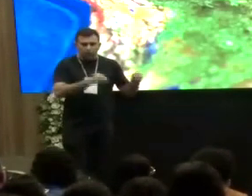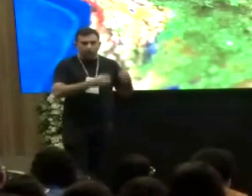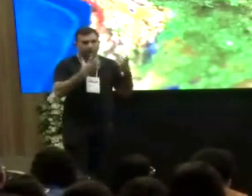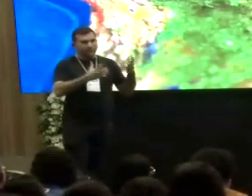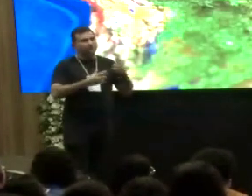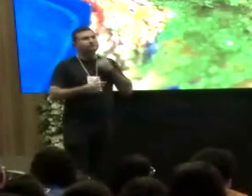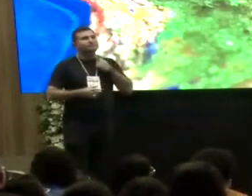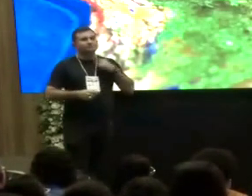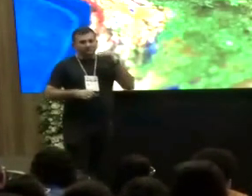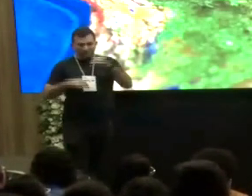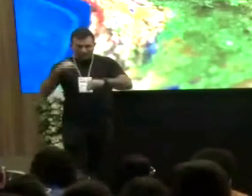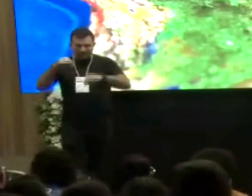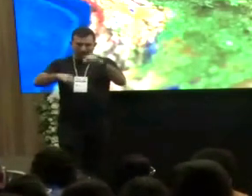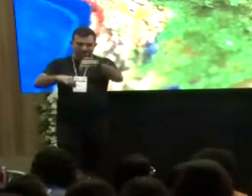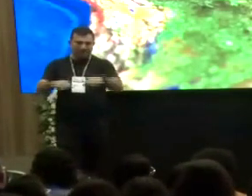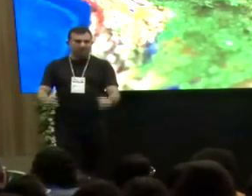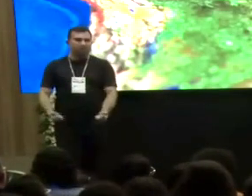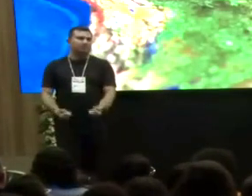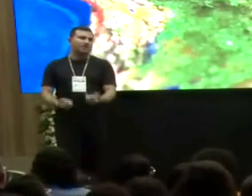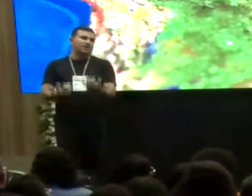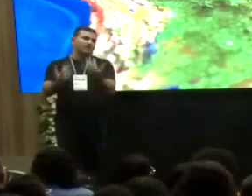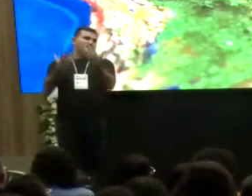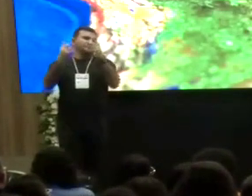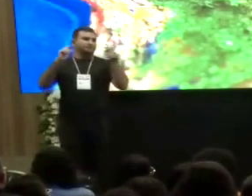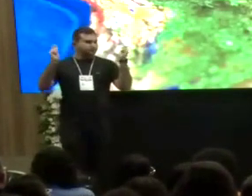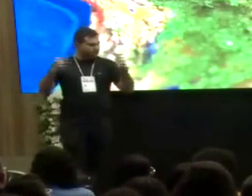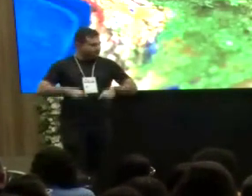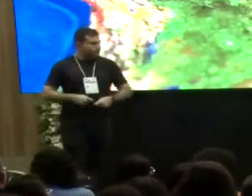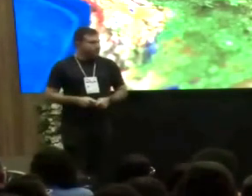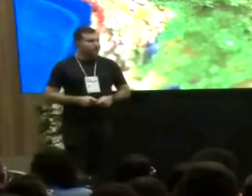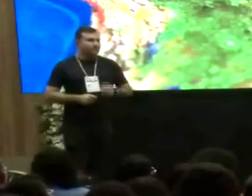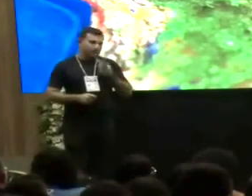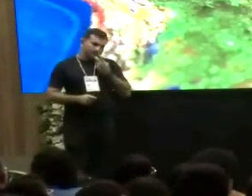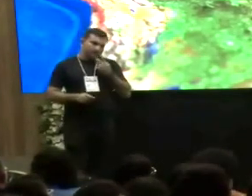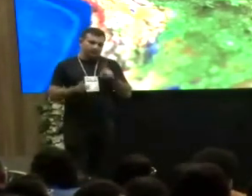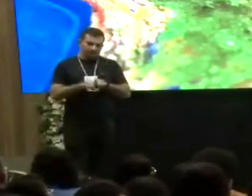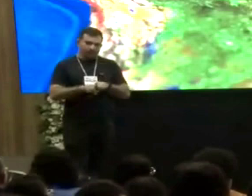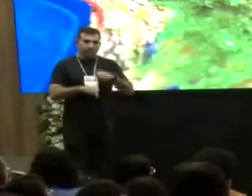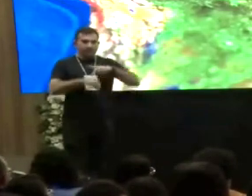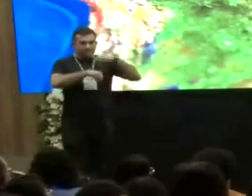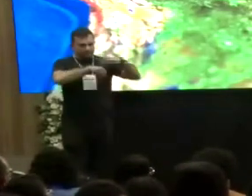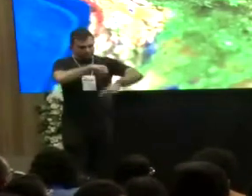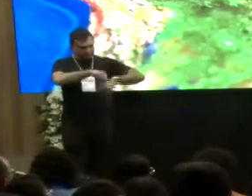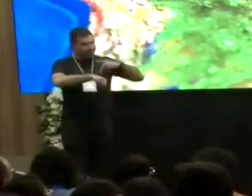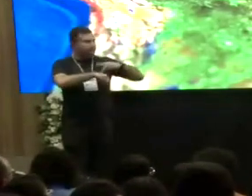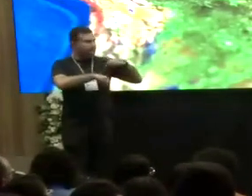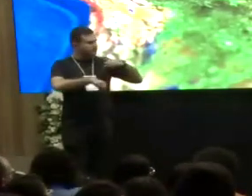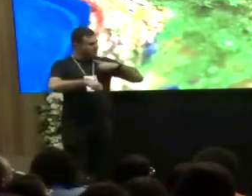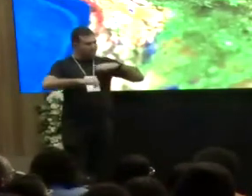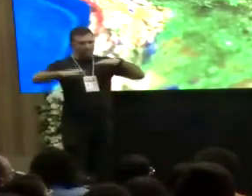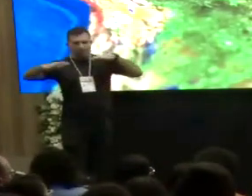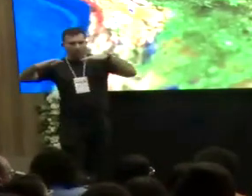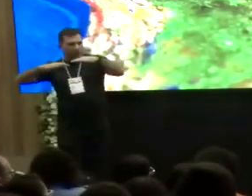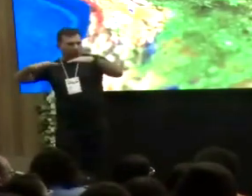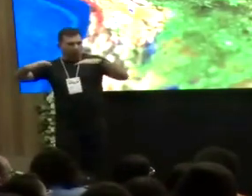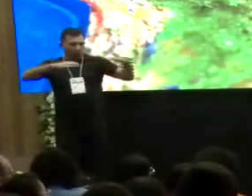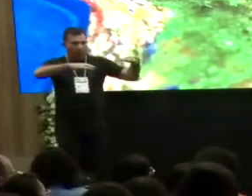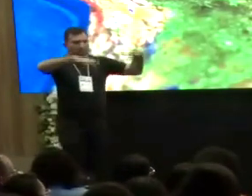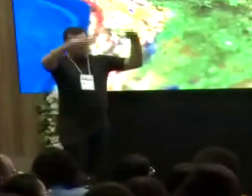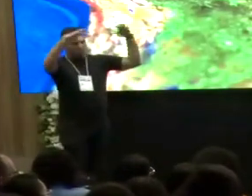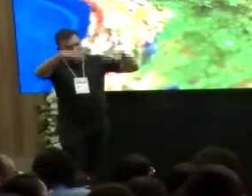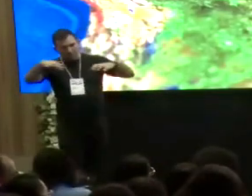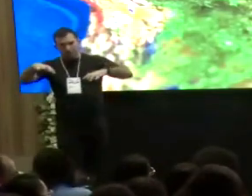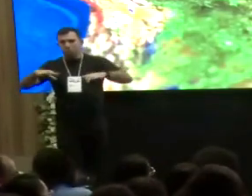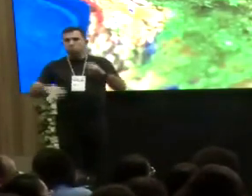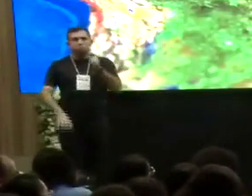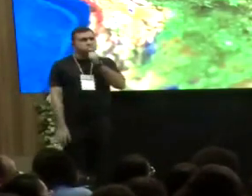Eu estou falando do país que sofre as menores intempéries da natureza do